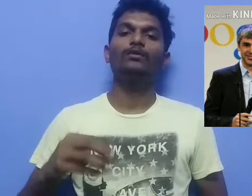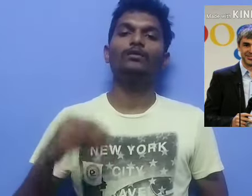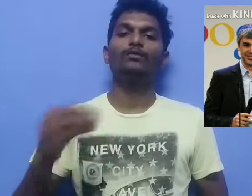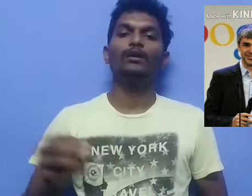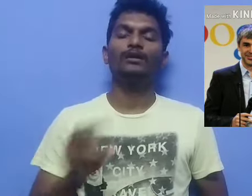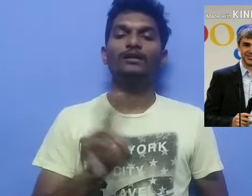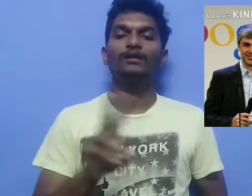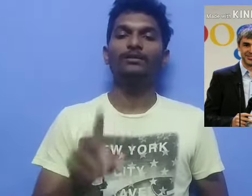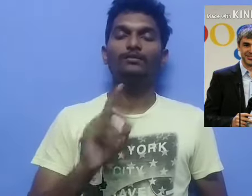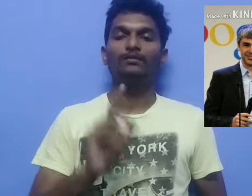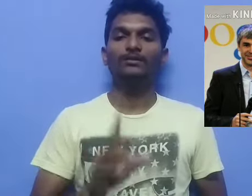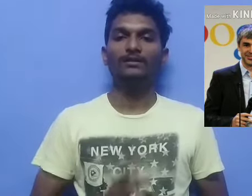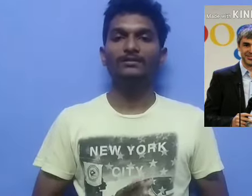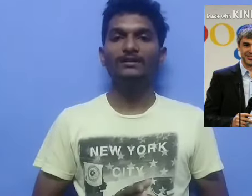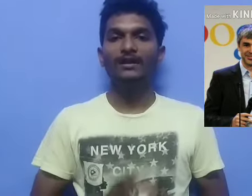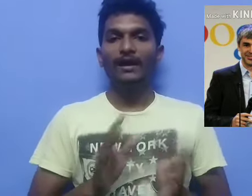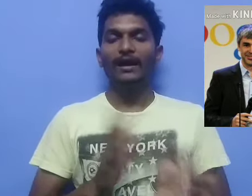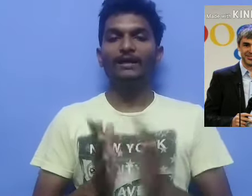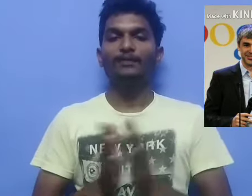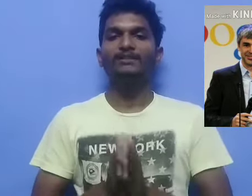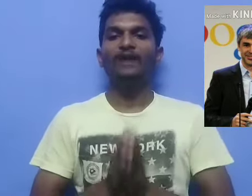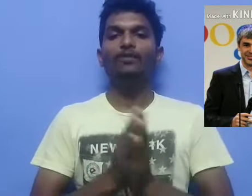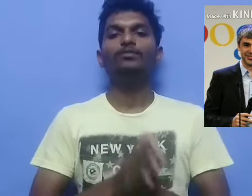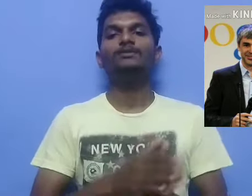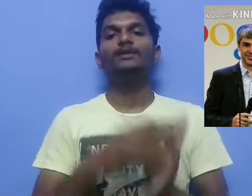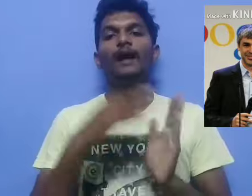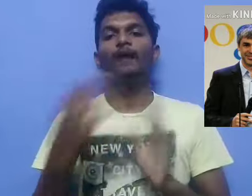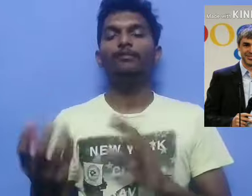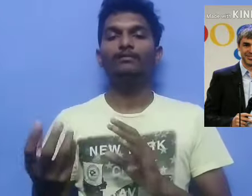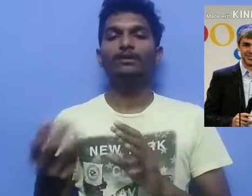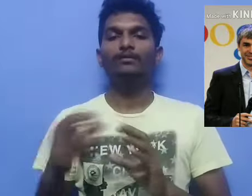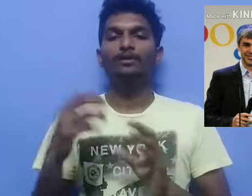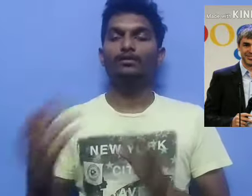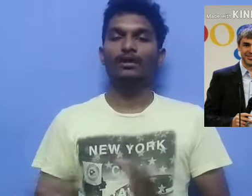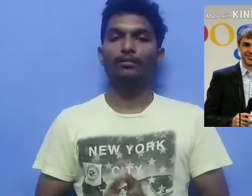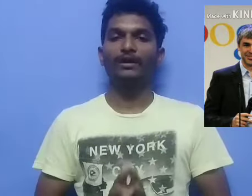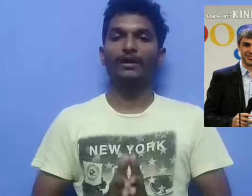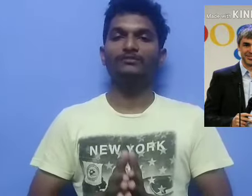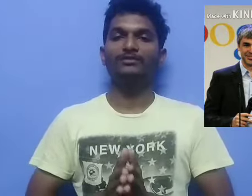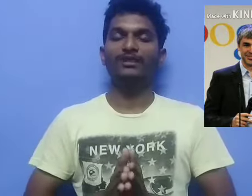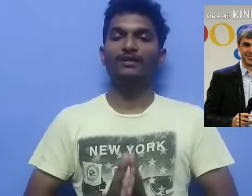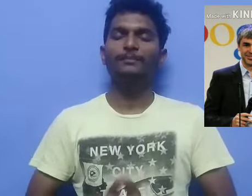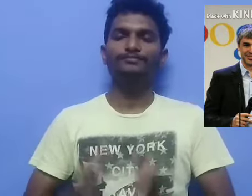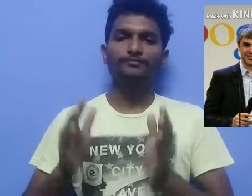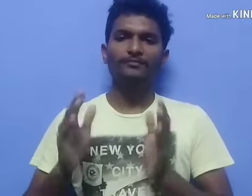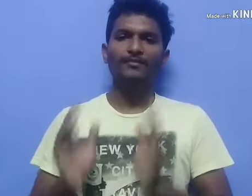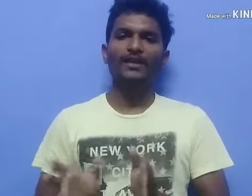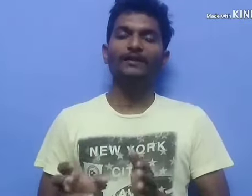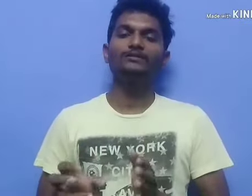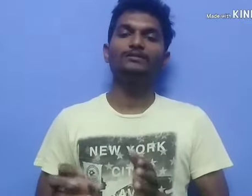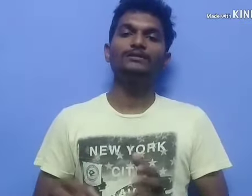கூகுளில் உருவாங்கன்னா ரெண்டு பேத்துல ஒருத்தர் தான் வந்து லாரி பேஜ். அவர் வந்து ஆல்பாபேட் அப்படிங்கிற ஒரு கம்பெனியை ஆரம்பிச்சிட்டாரு. அது வந்து